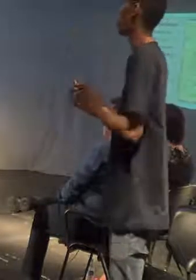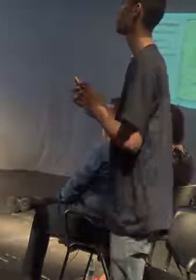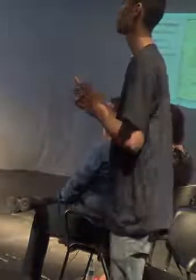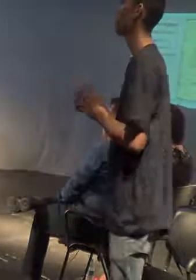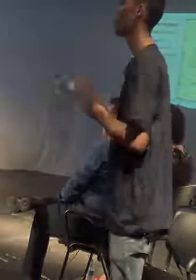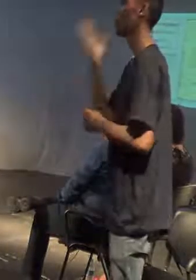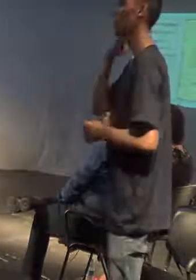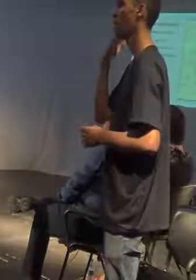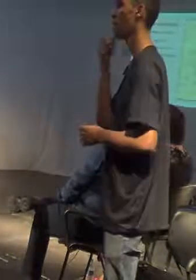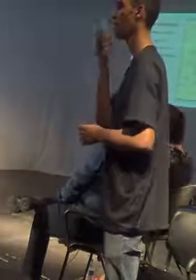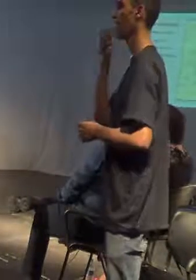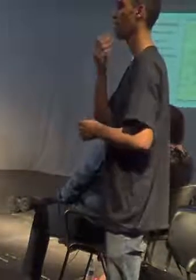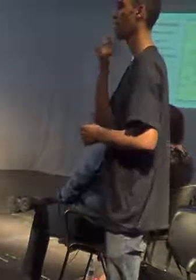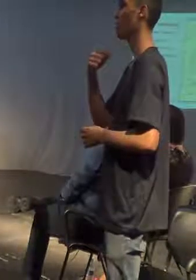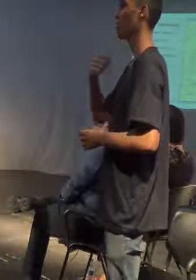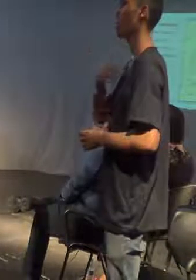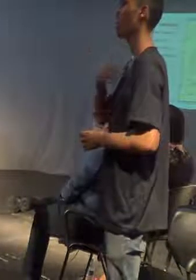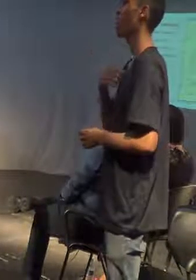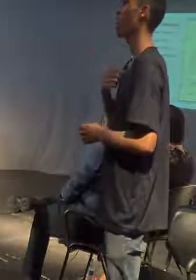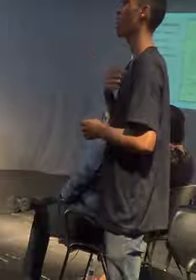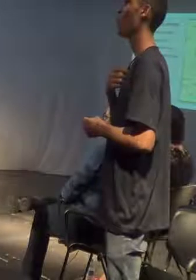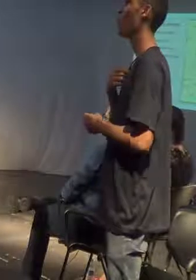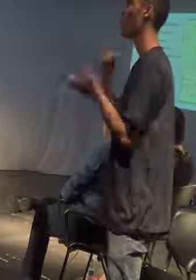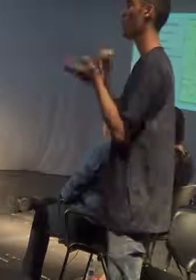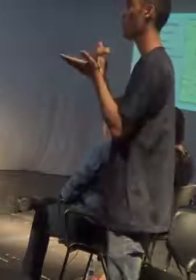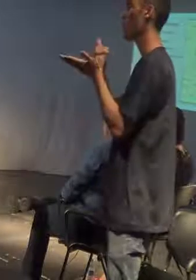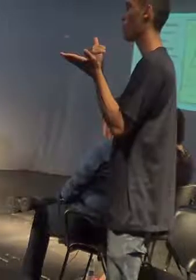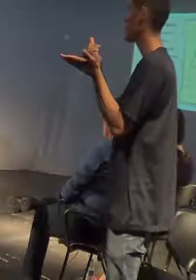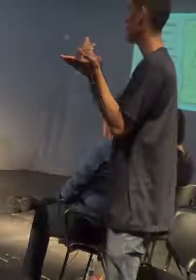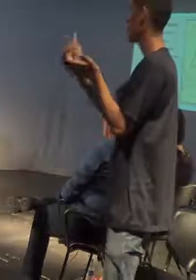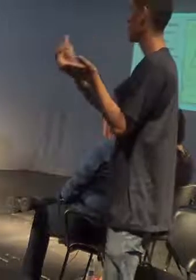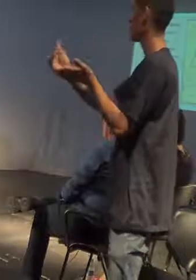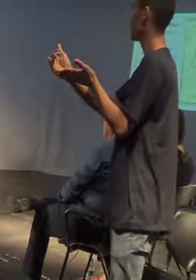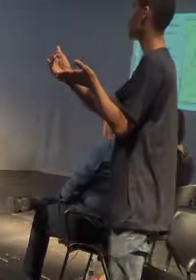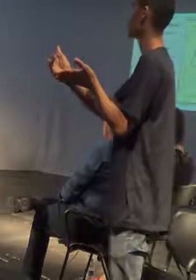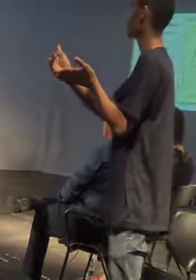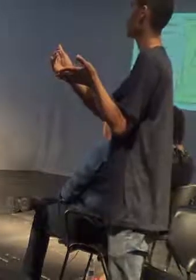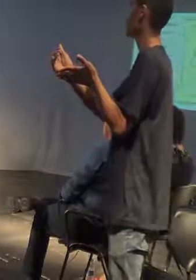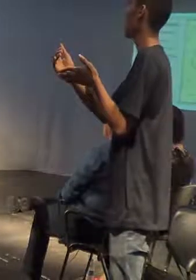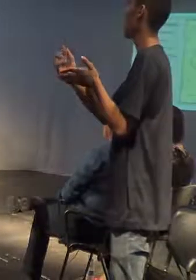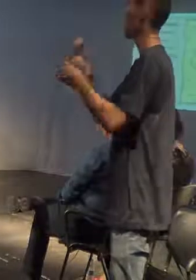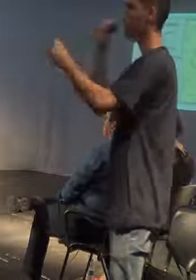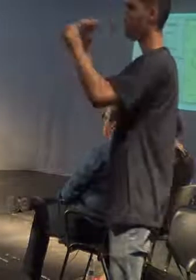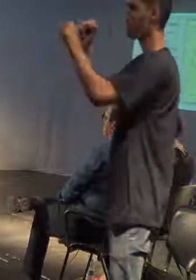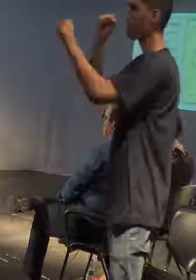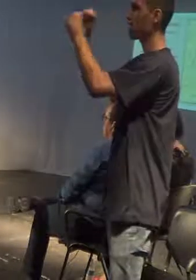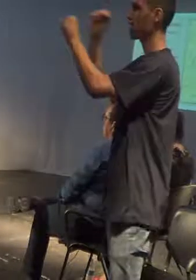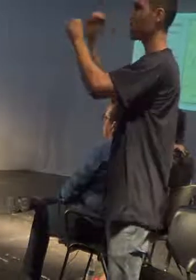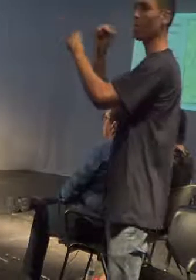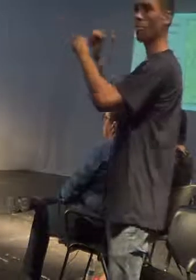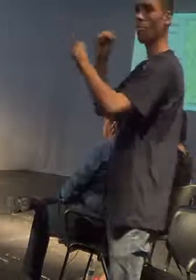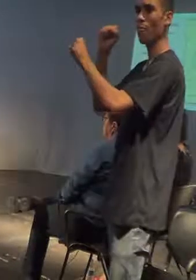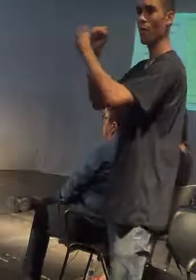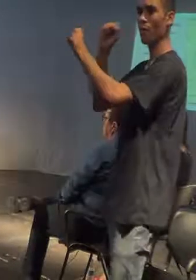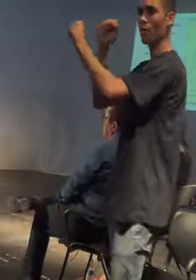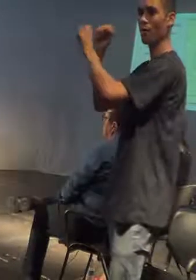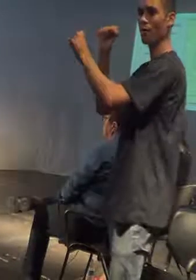da canavieira. Quando ele chegou, ele dizia assim: na picarete, que é a picareta, na pá e na